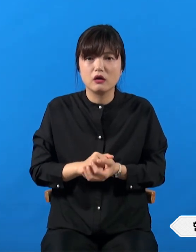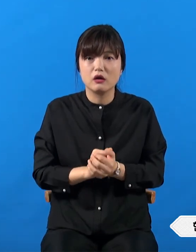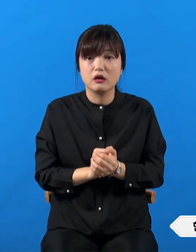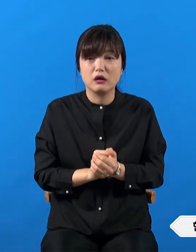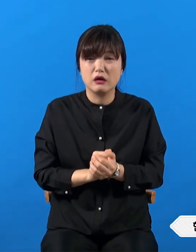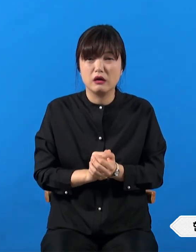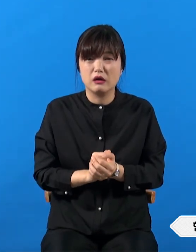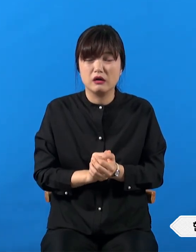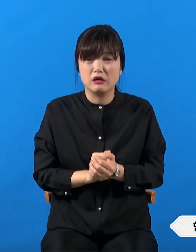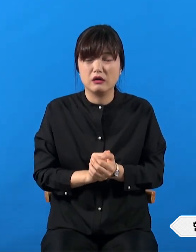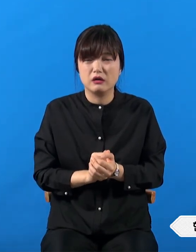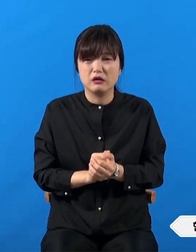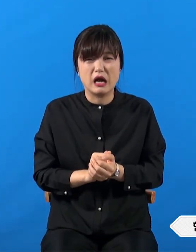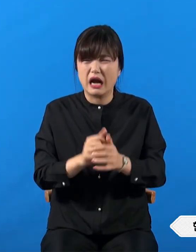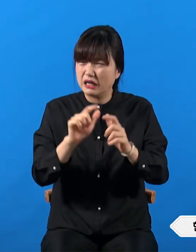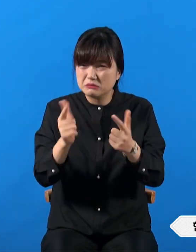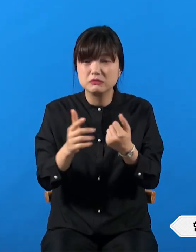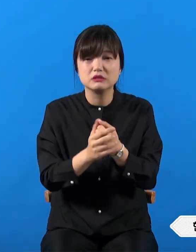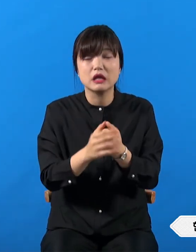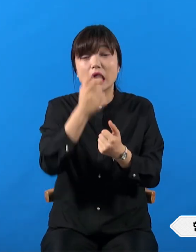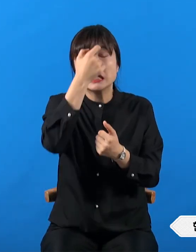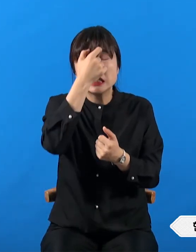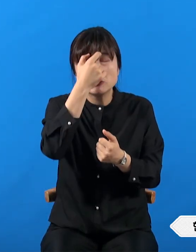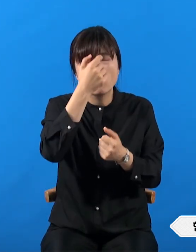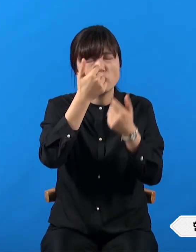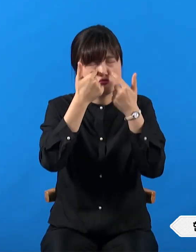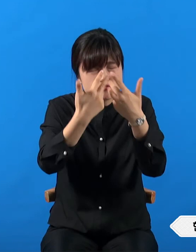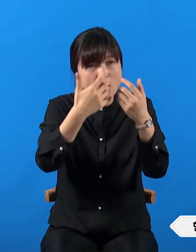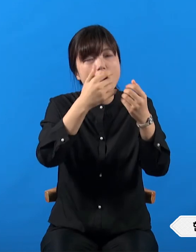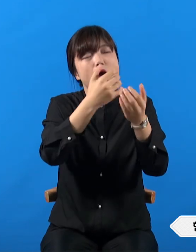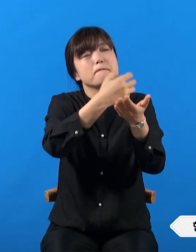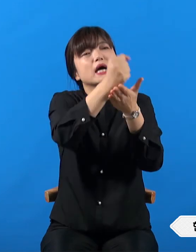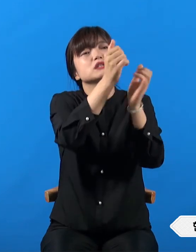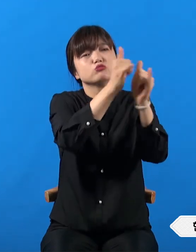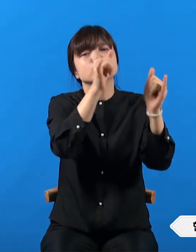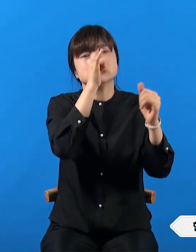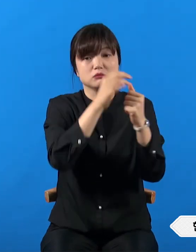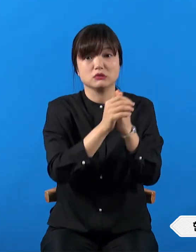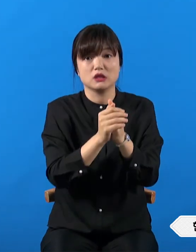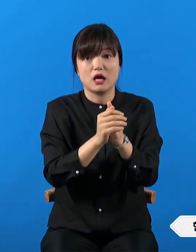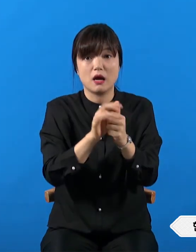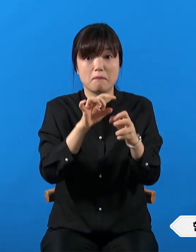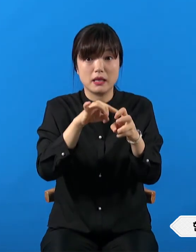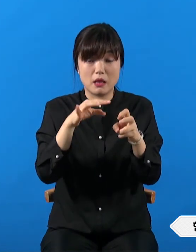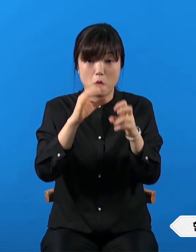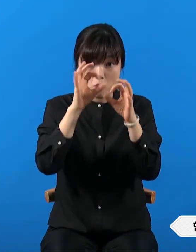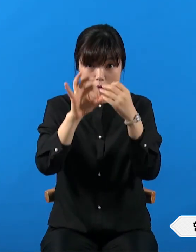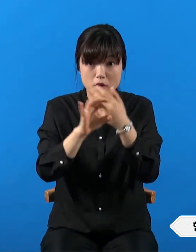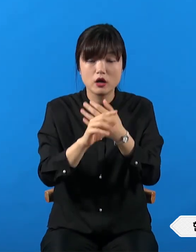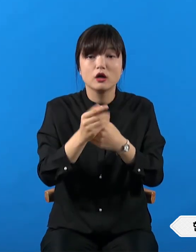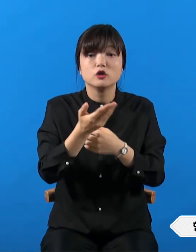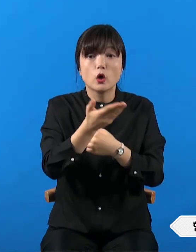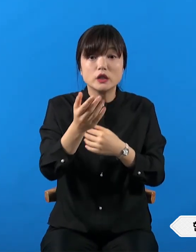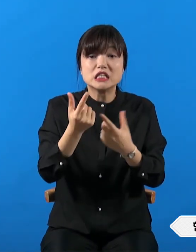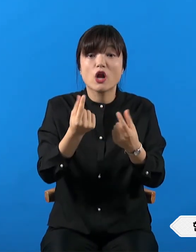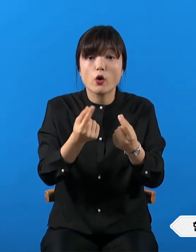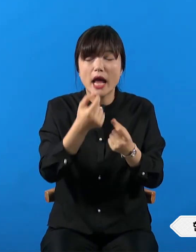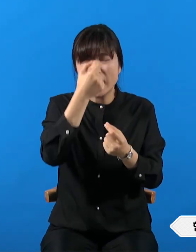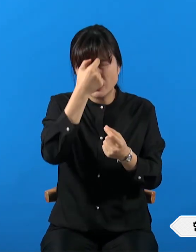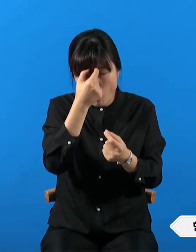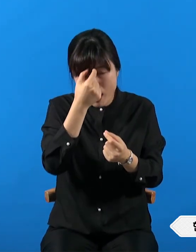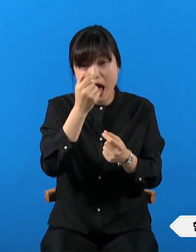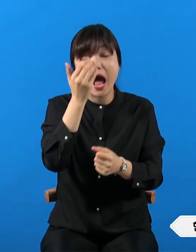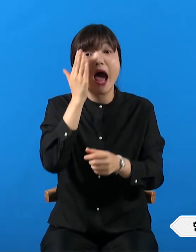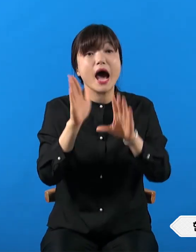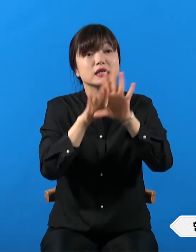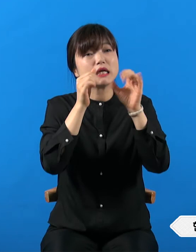그러나 기도에는 분명한 대상이 있습니다. 마태복음 6장 9절에 그러므로 너희는 이렇게